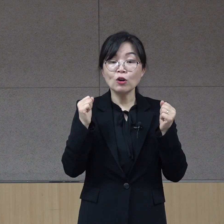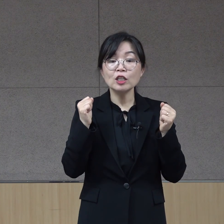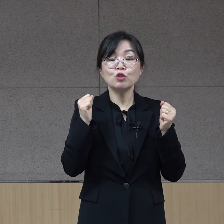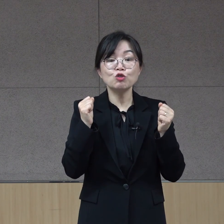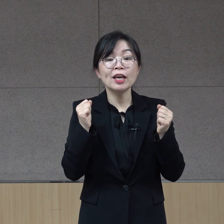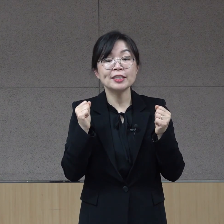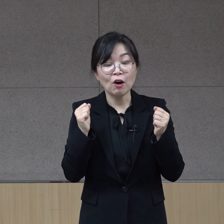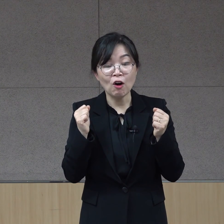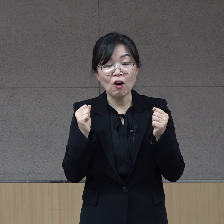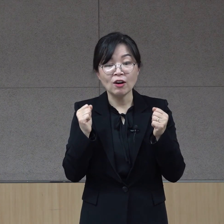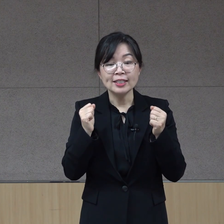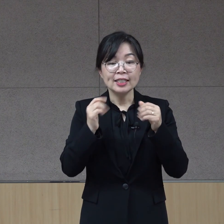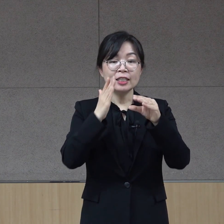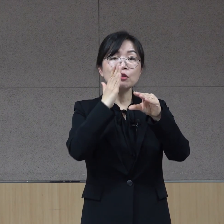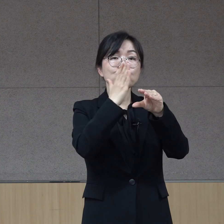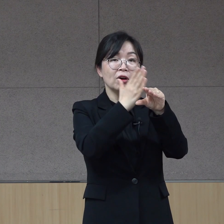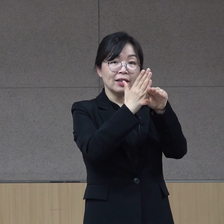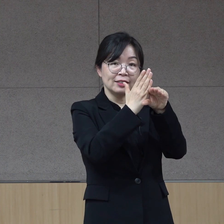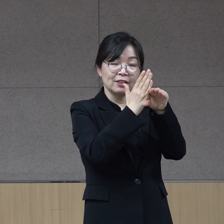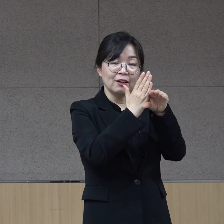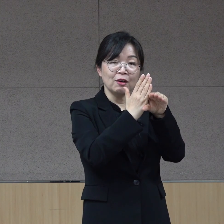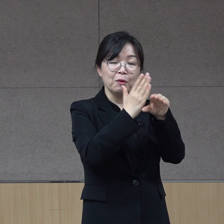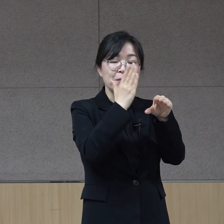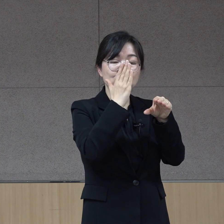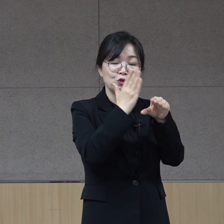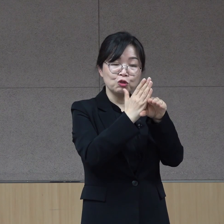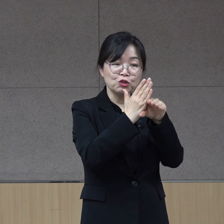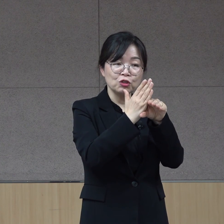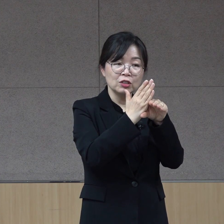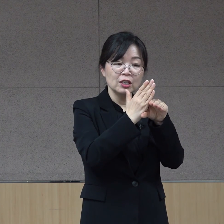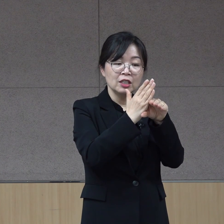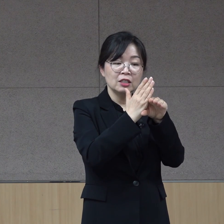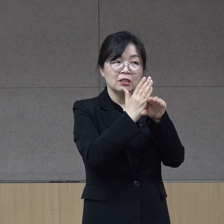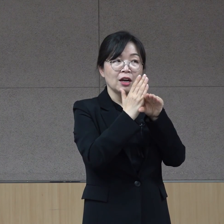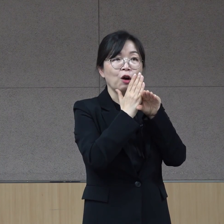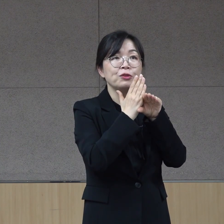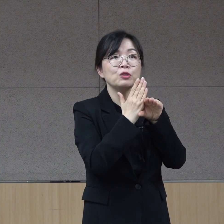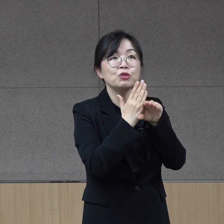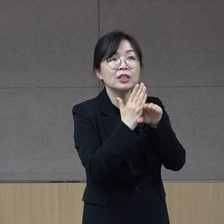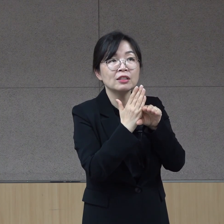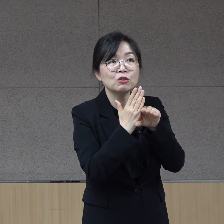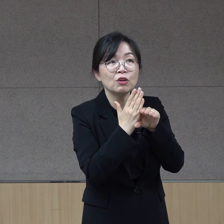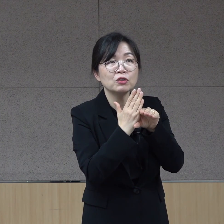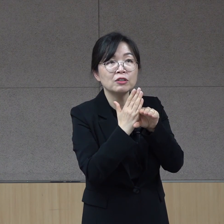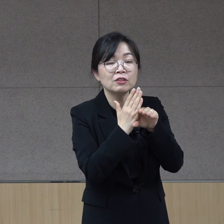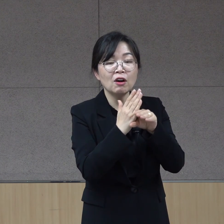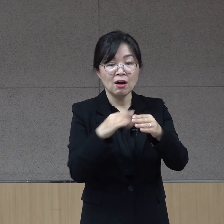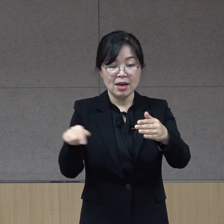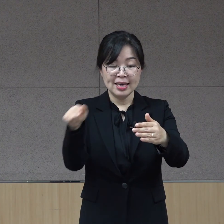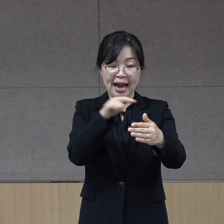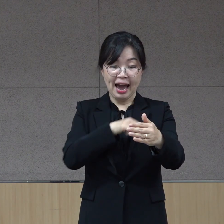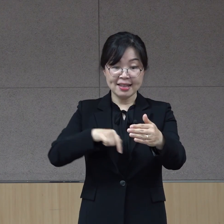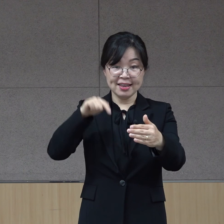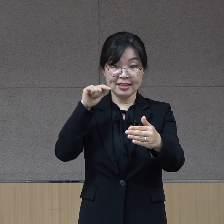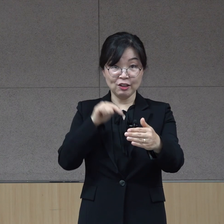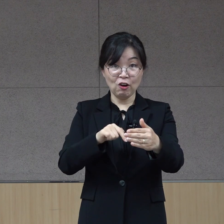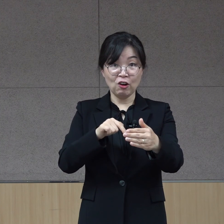거기 중에서 이런 수어가 있어요. 뭐뭐 중 이런 가운데 중이라는 수어도 있고요. 안에서라는